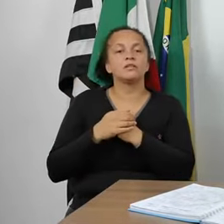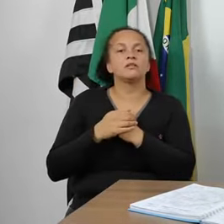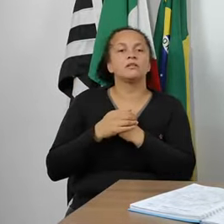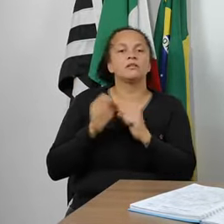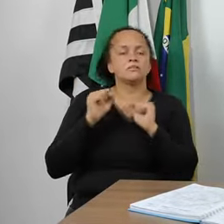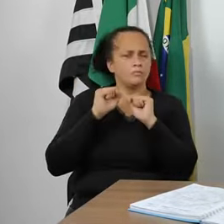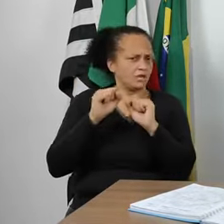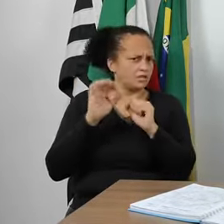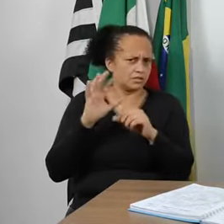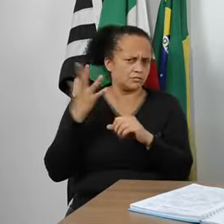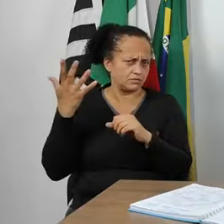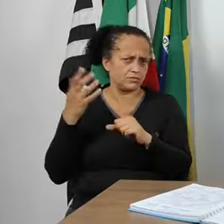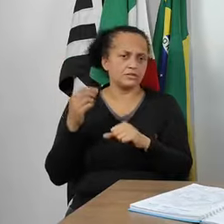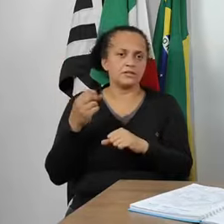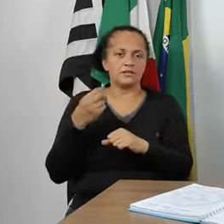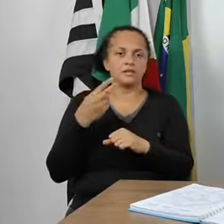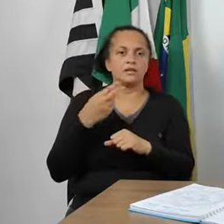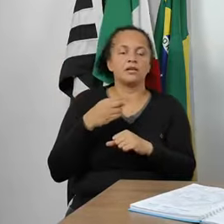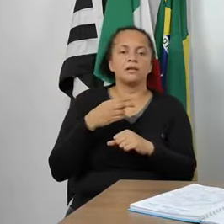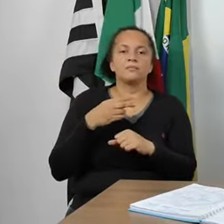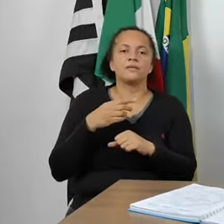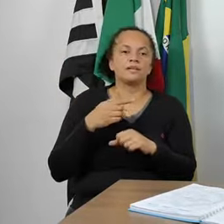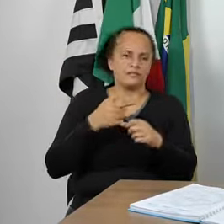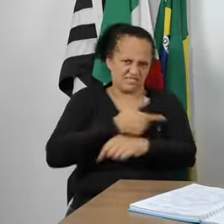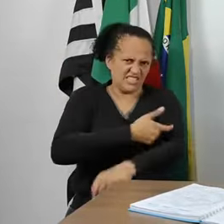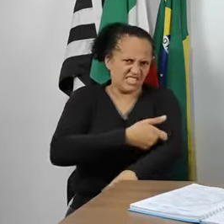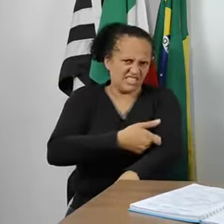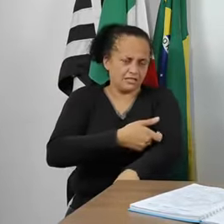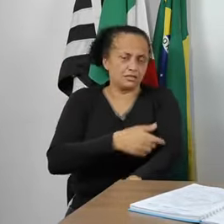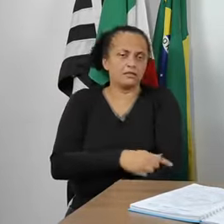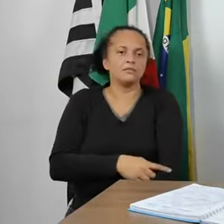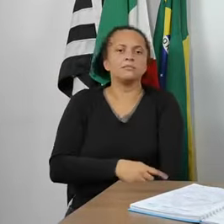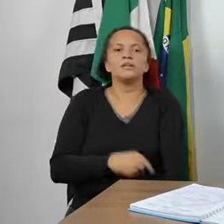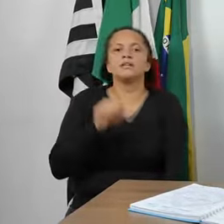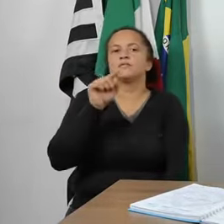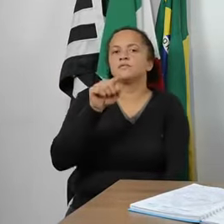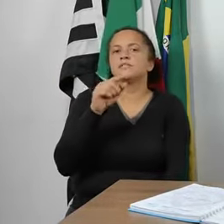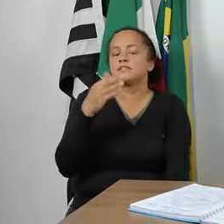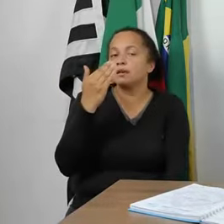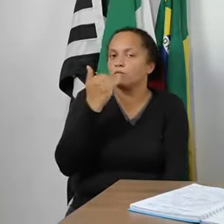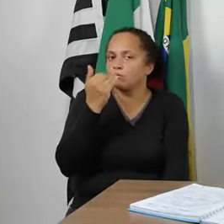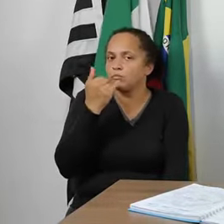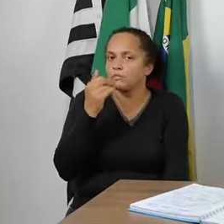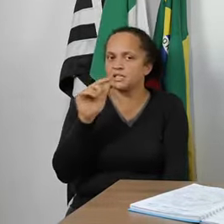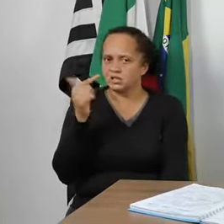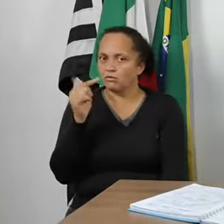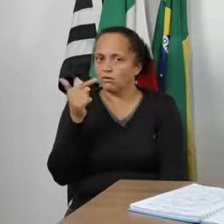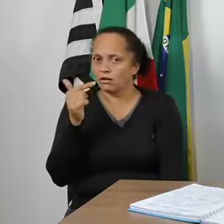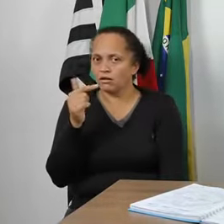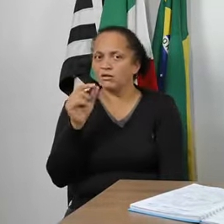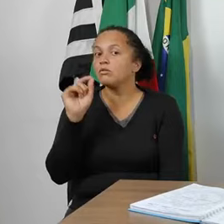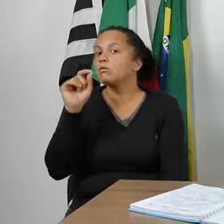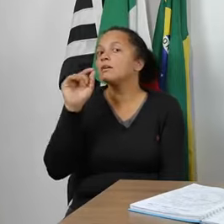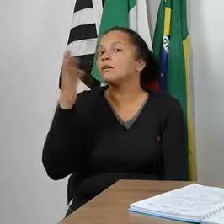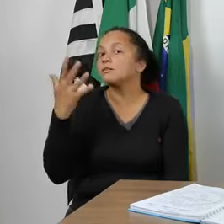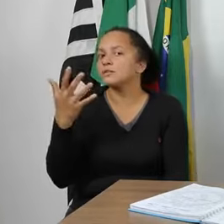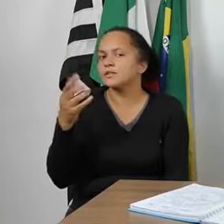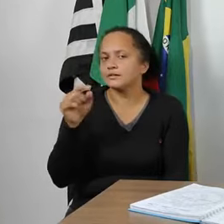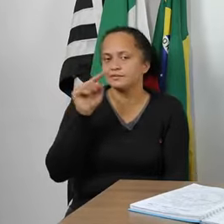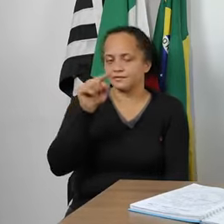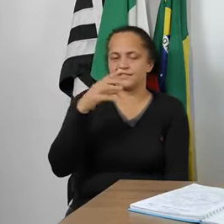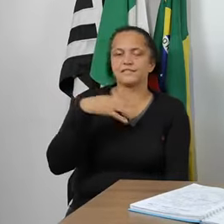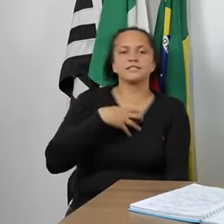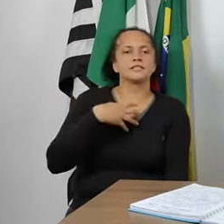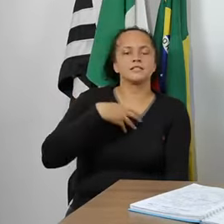horas em jejum, você fica sem se alimentar, o que você sente? Qual é a primeira coisa que você sente? Fraqueza. É a